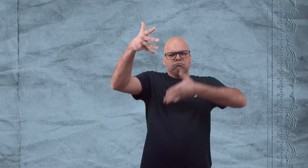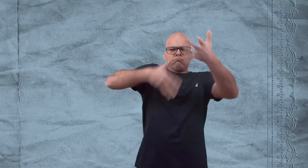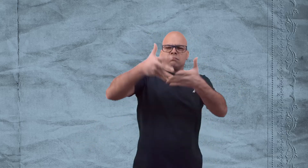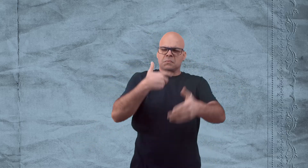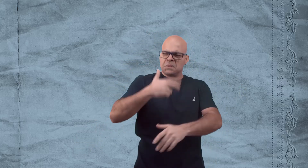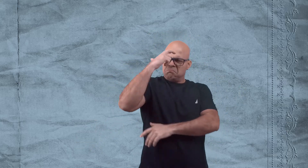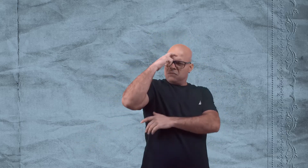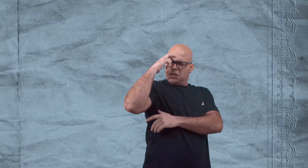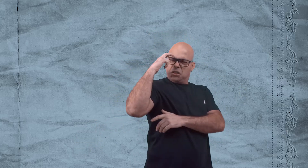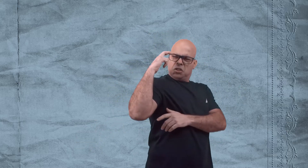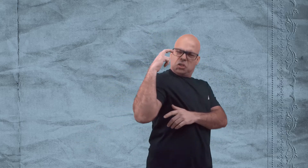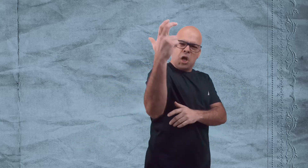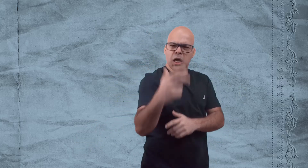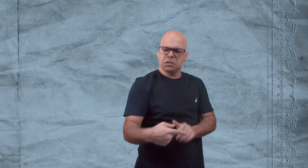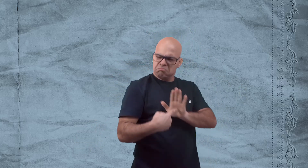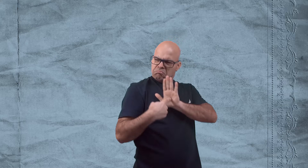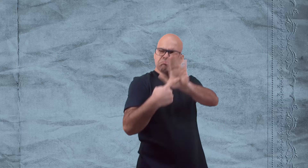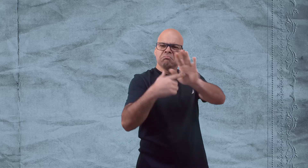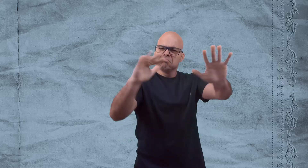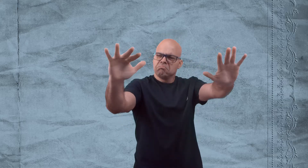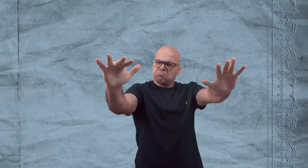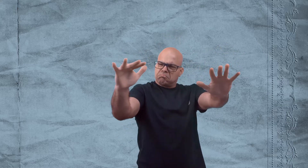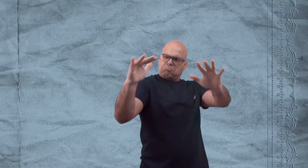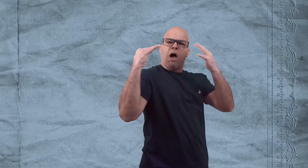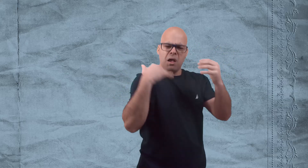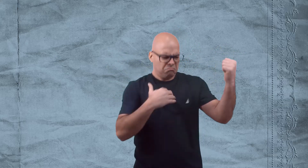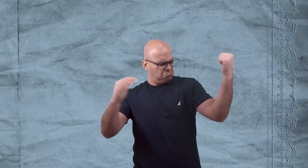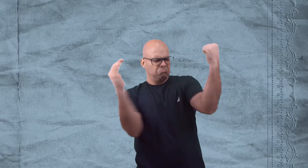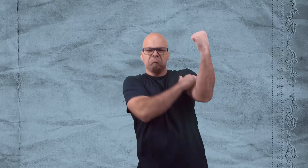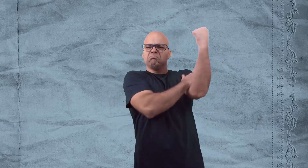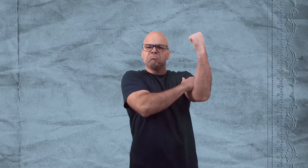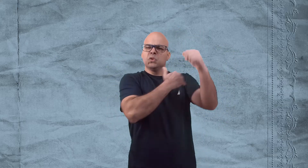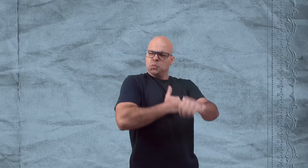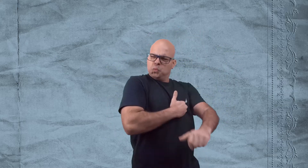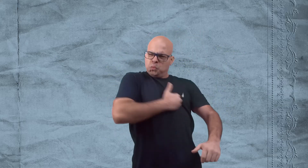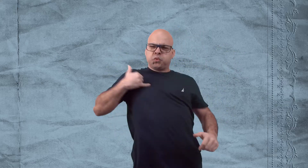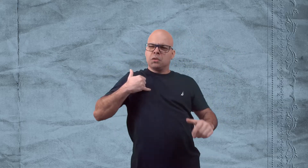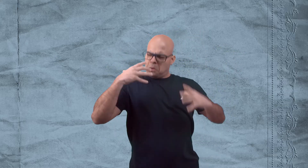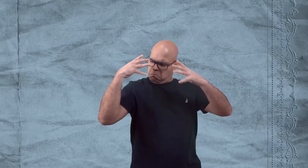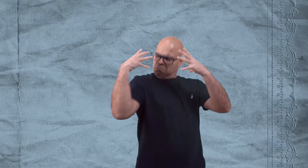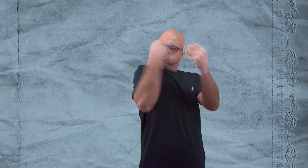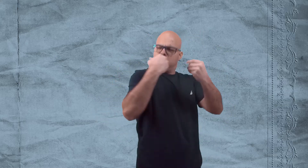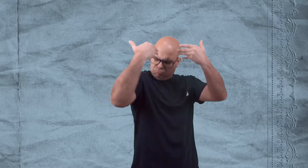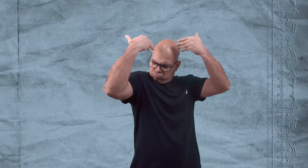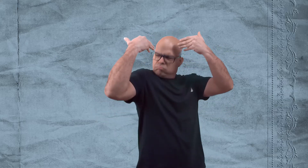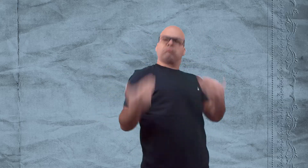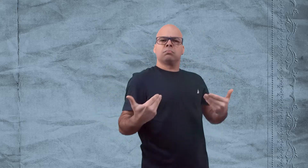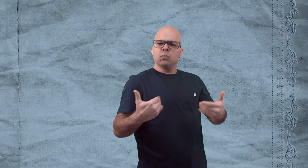como uma mulher inteligente, atenta, forte, bonita, orgulhosa de